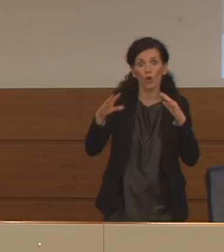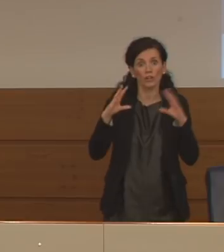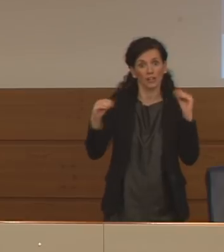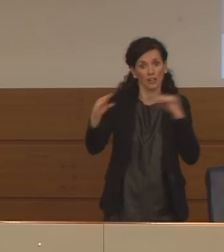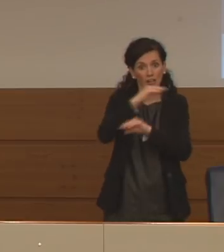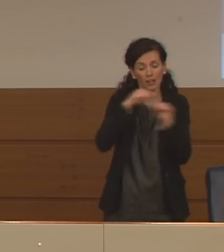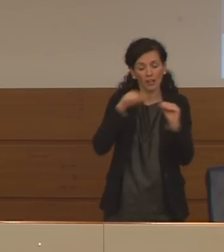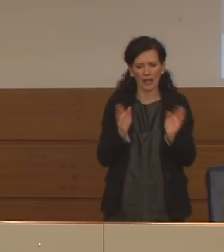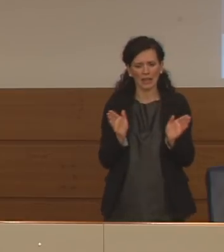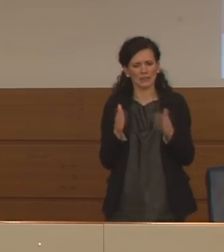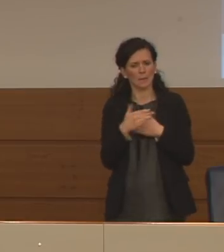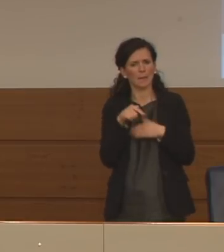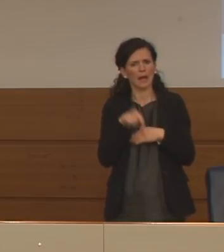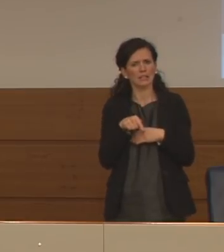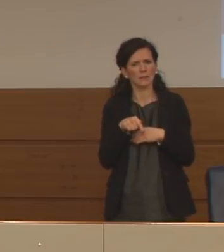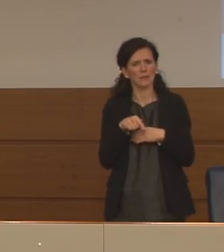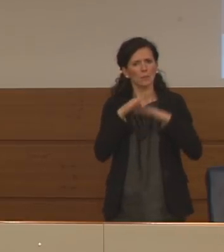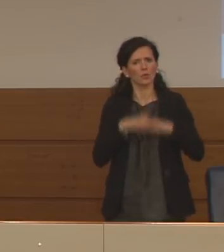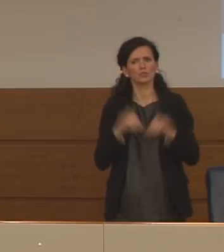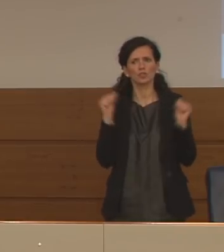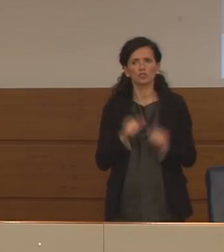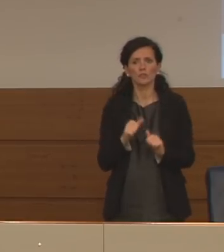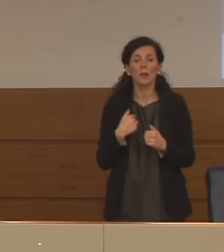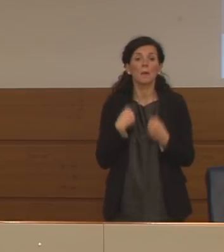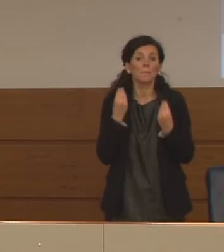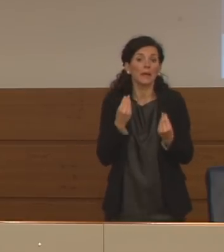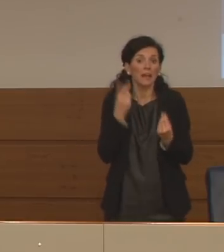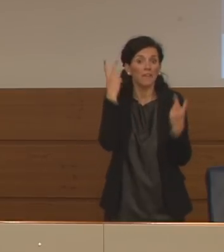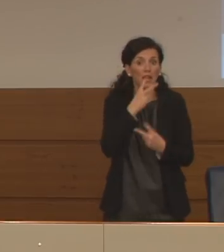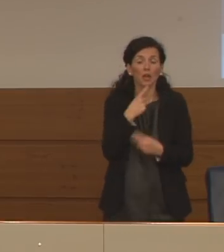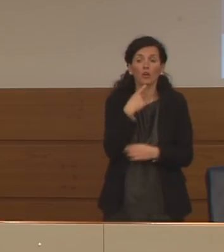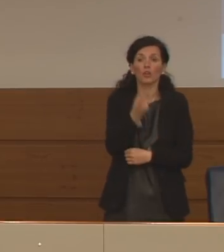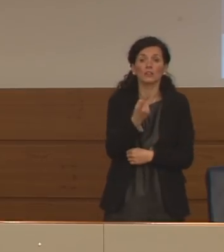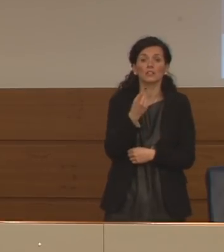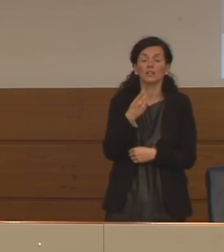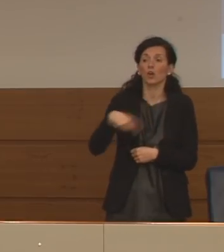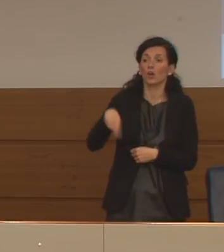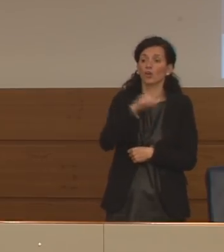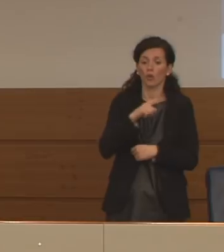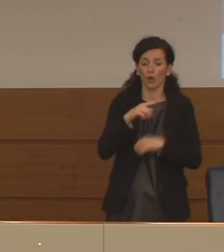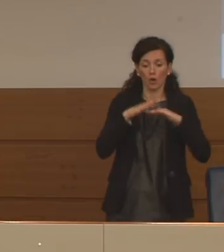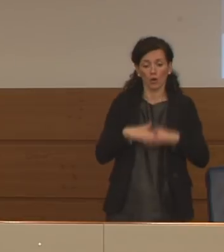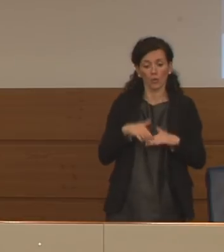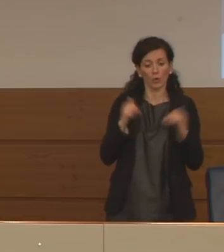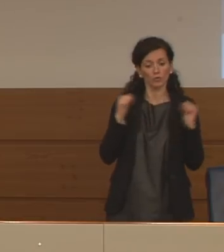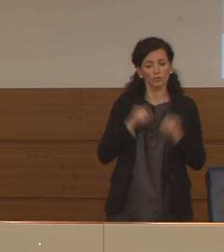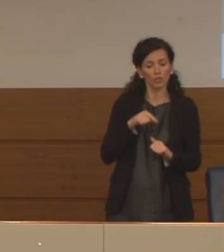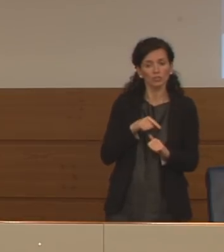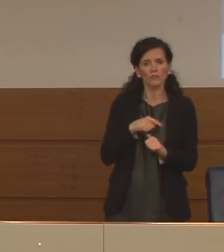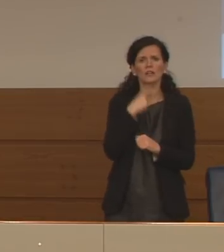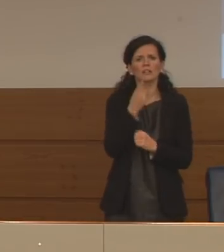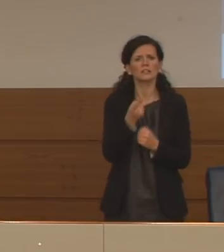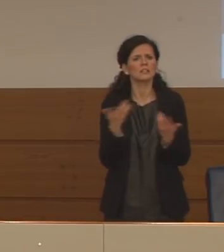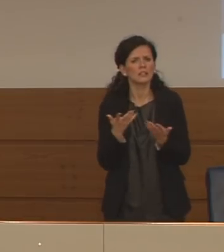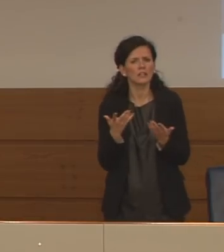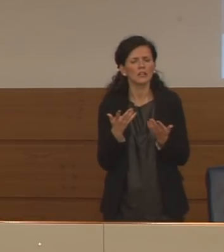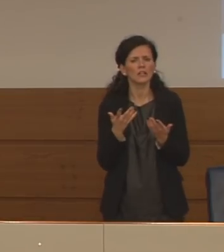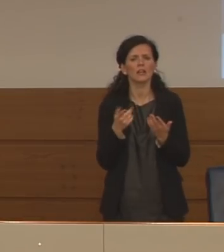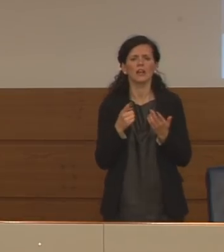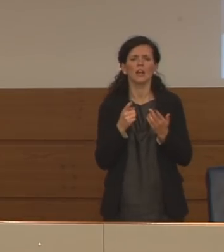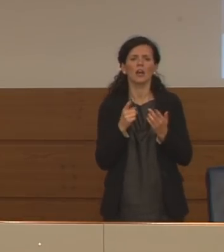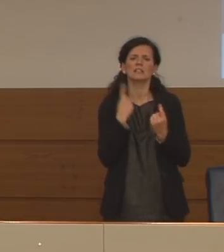starebbe preparando poi non so perché il dipartimento per dichiarare condizioni